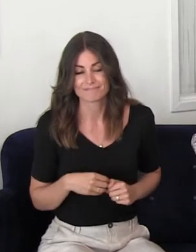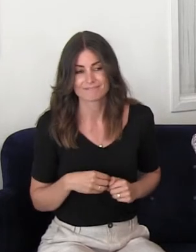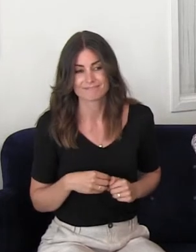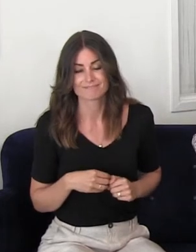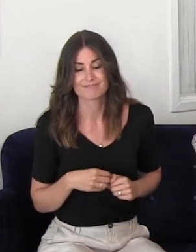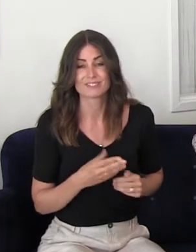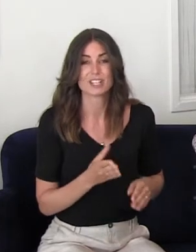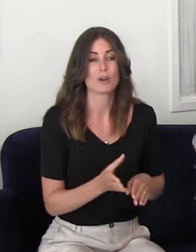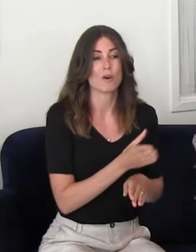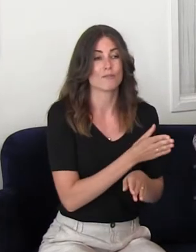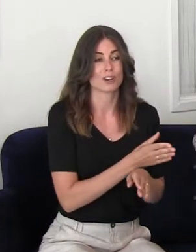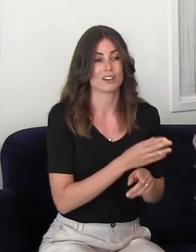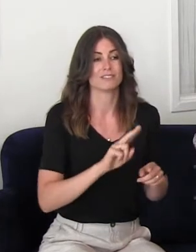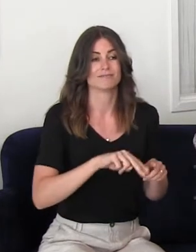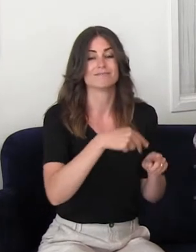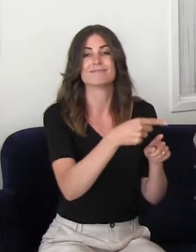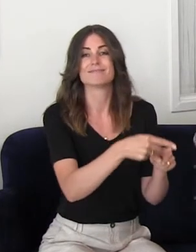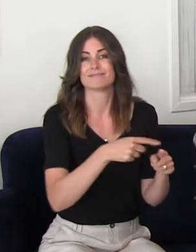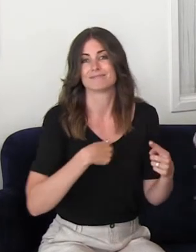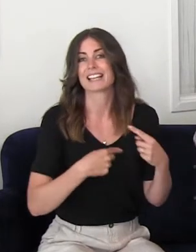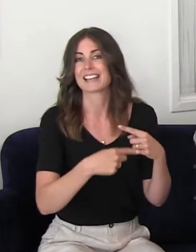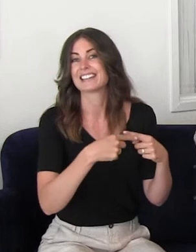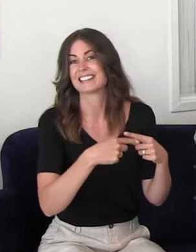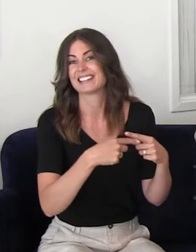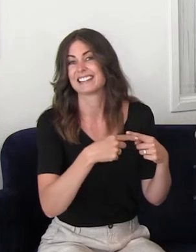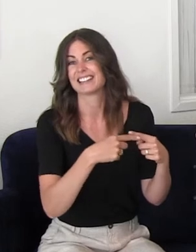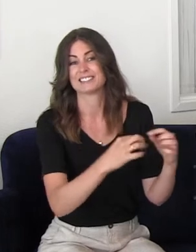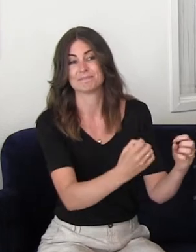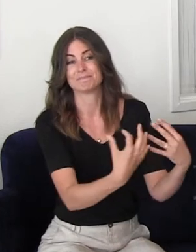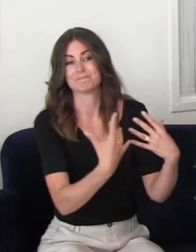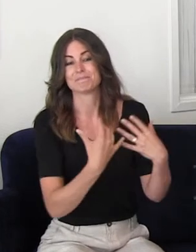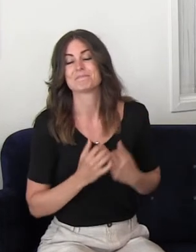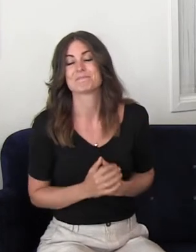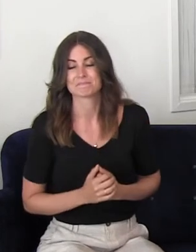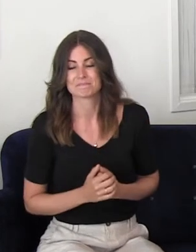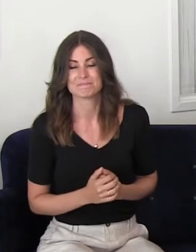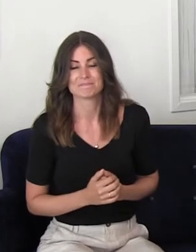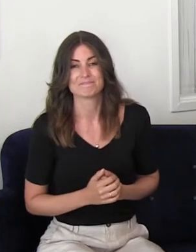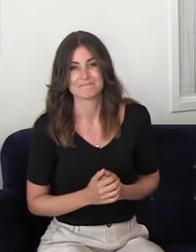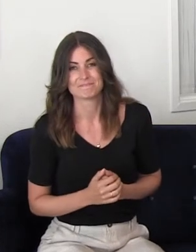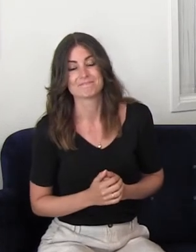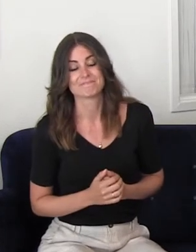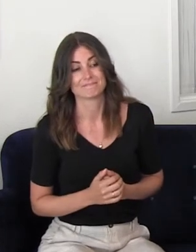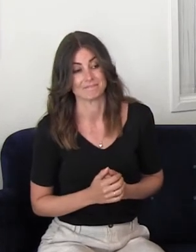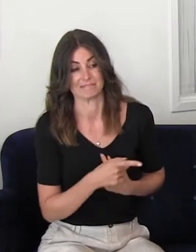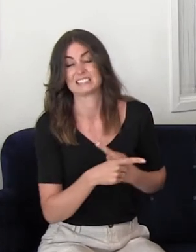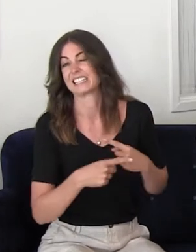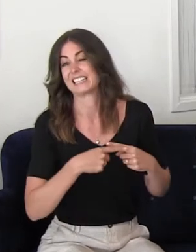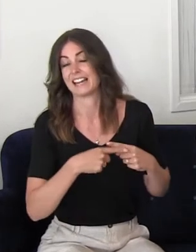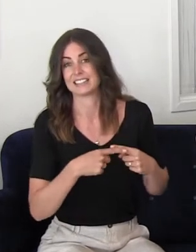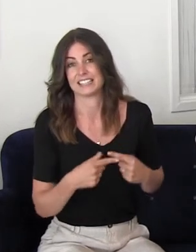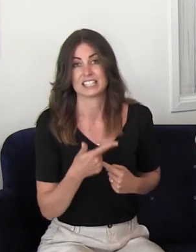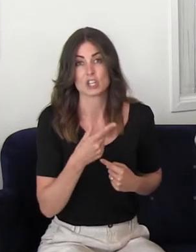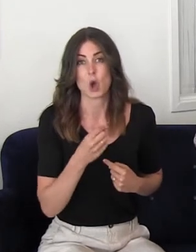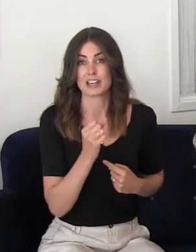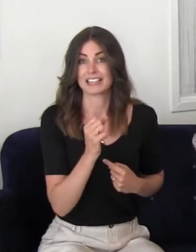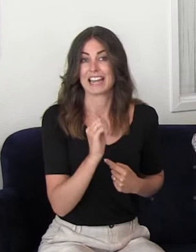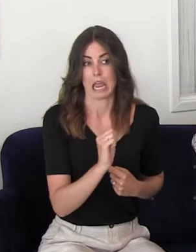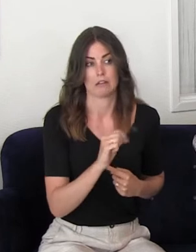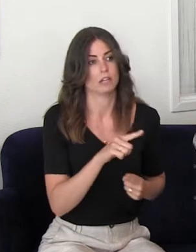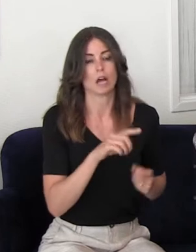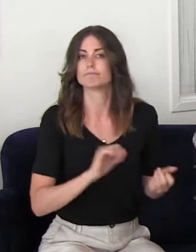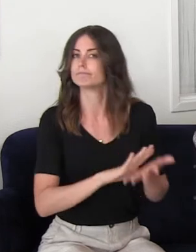maten och som dessförinnan kom ifrån kamraten. Grannen Tage, han